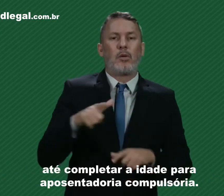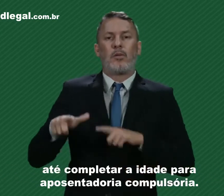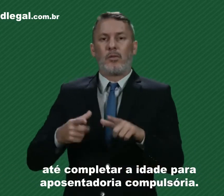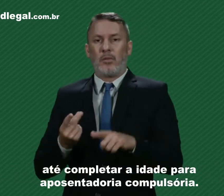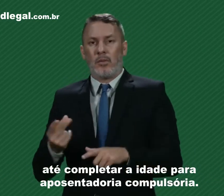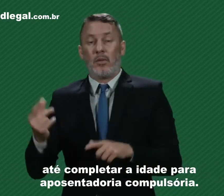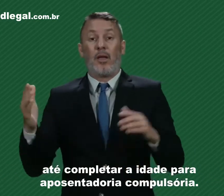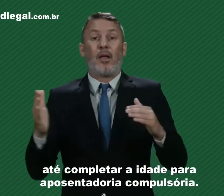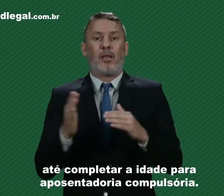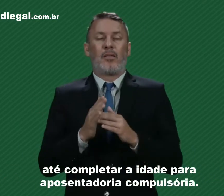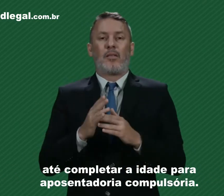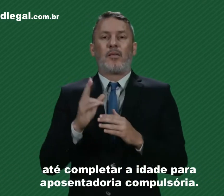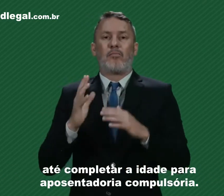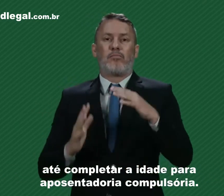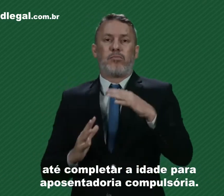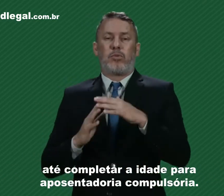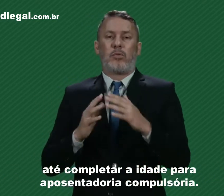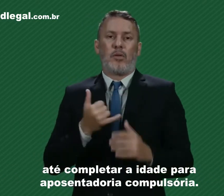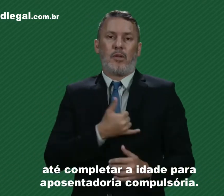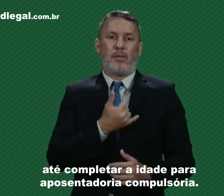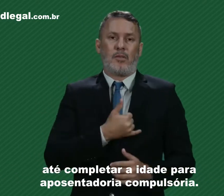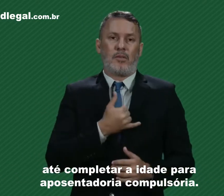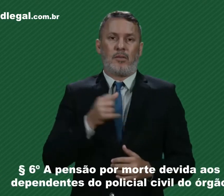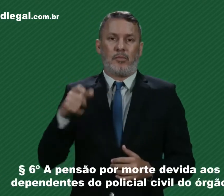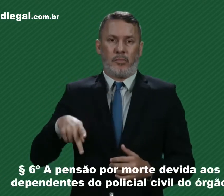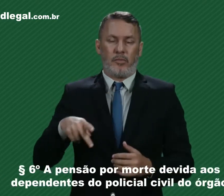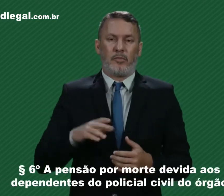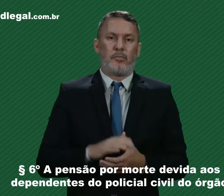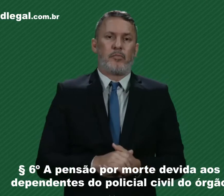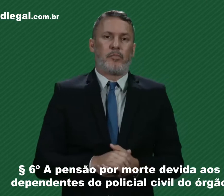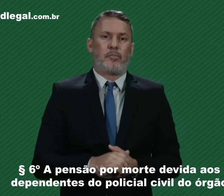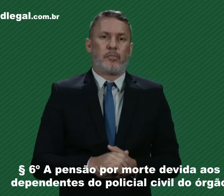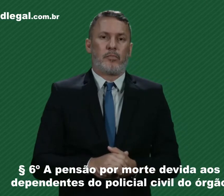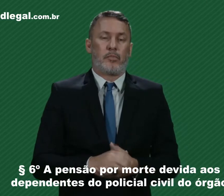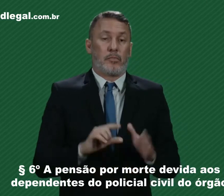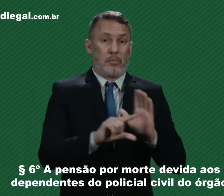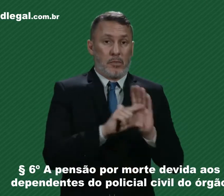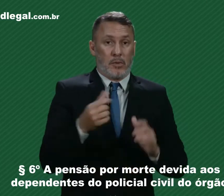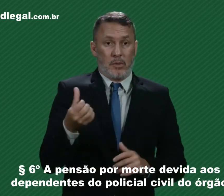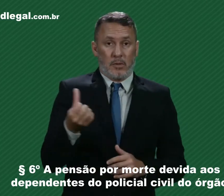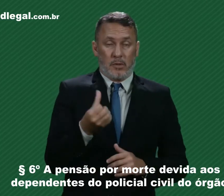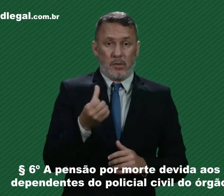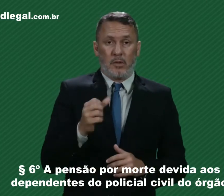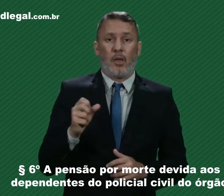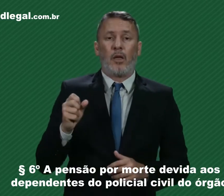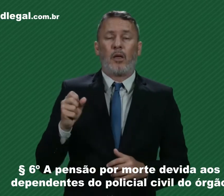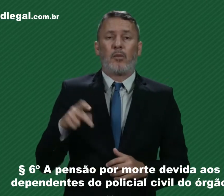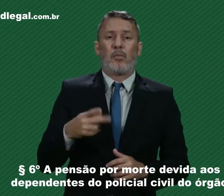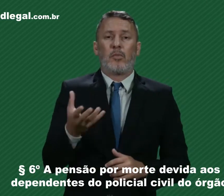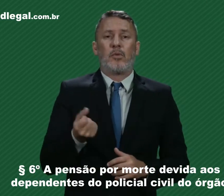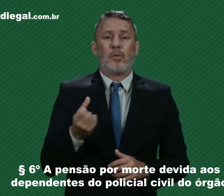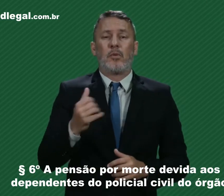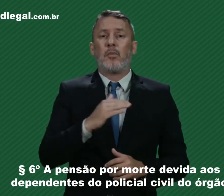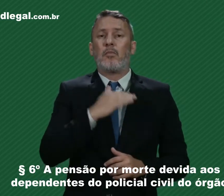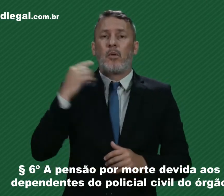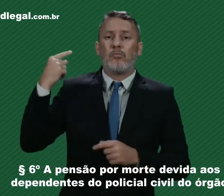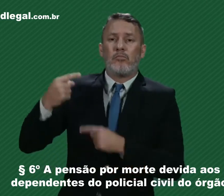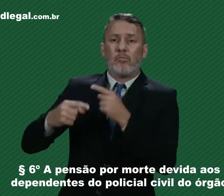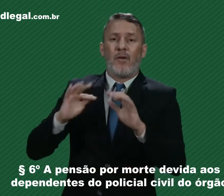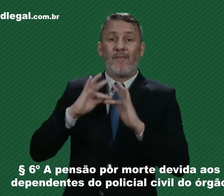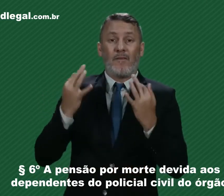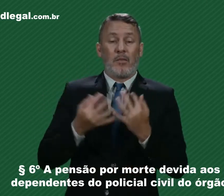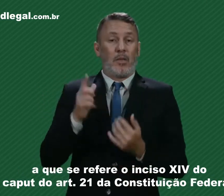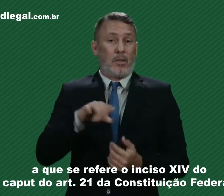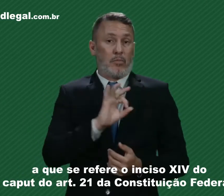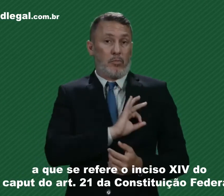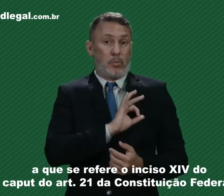até completar a idade para a aposentadoria compulsória. Parágrafo 6º. A pensão por morte devida aos dependentes do policial